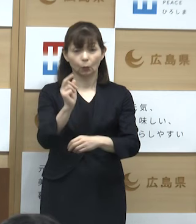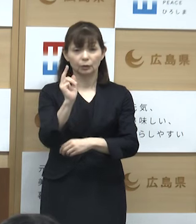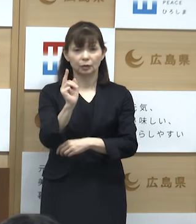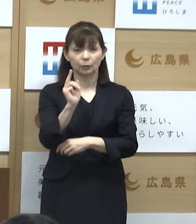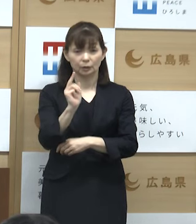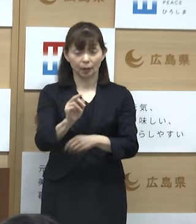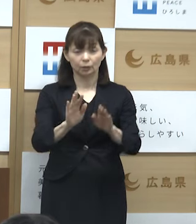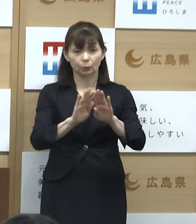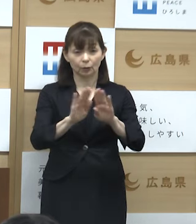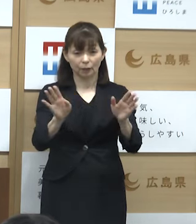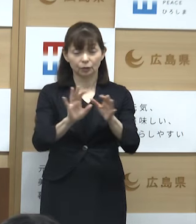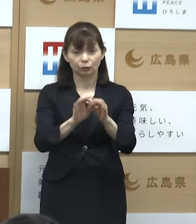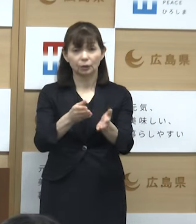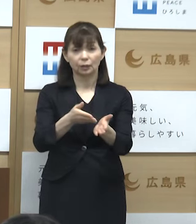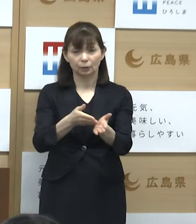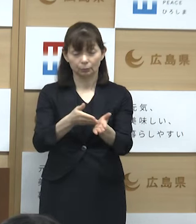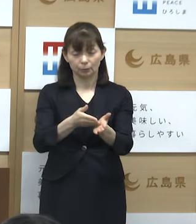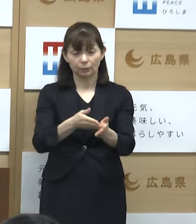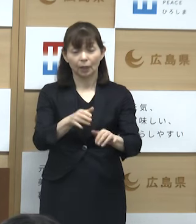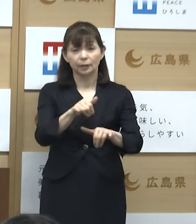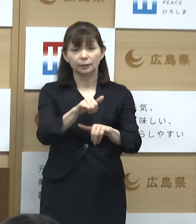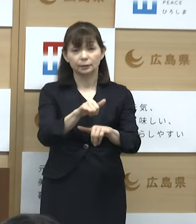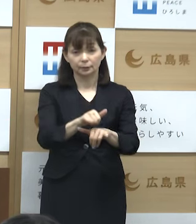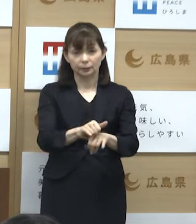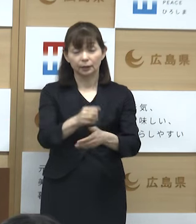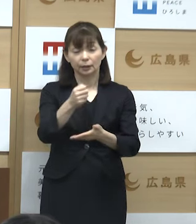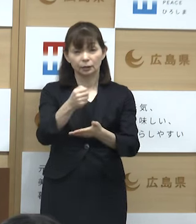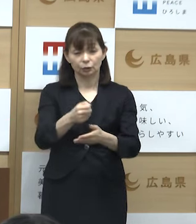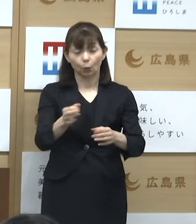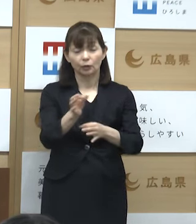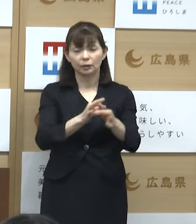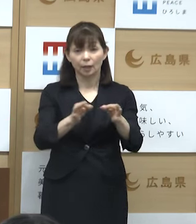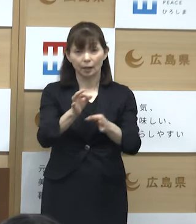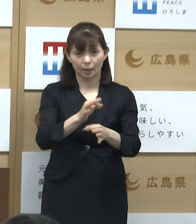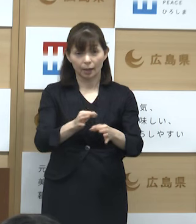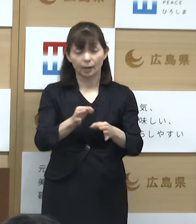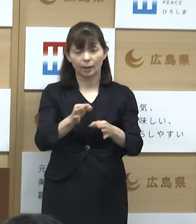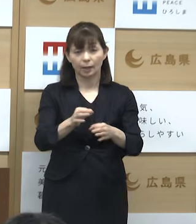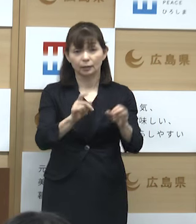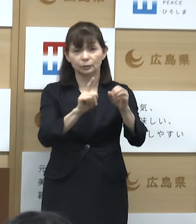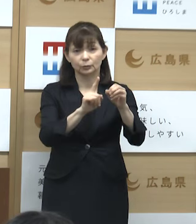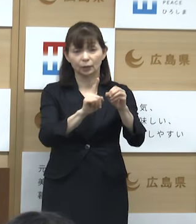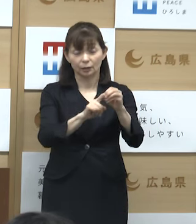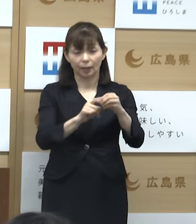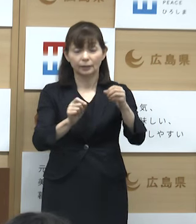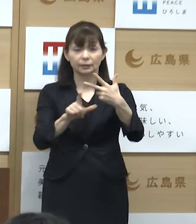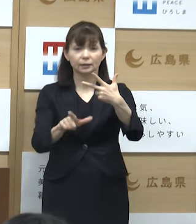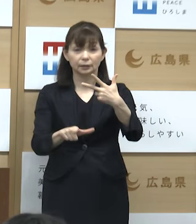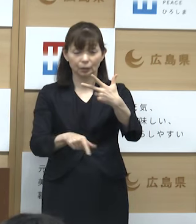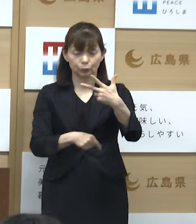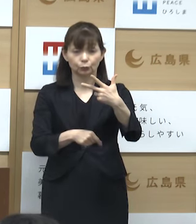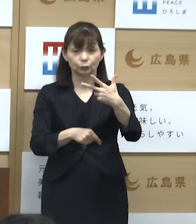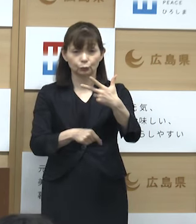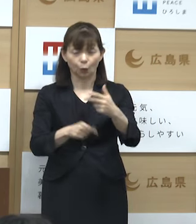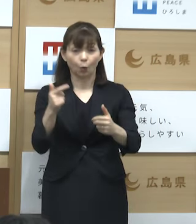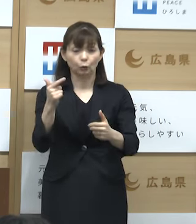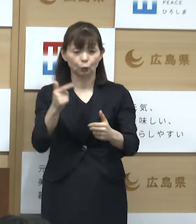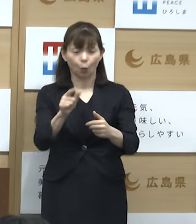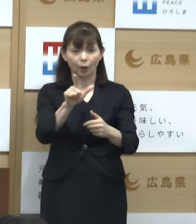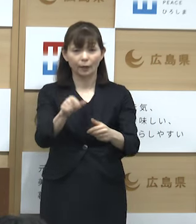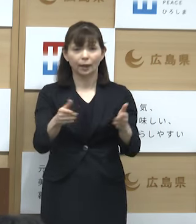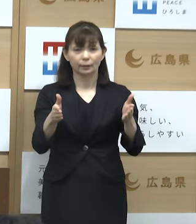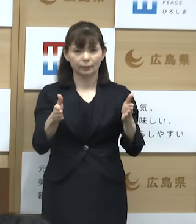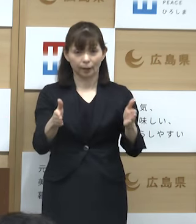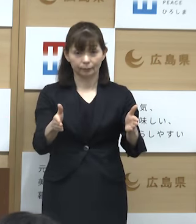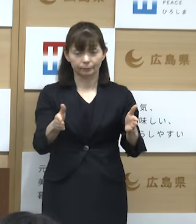であります。人的資本経営の促進普及に向けて、7月を人的資本経営強化月間として